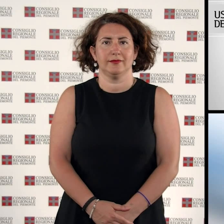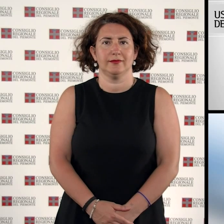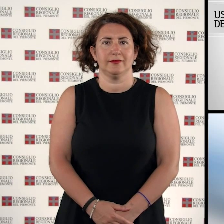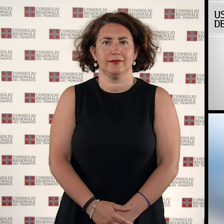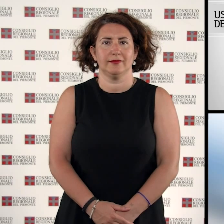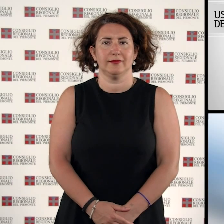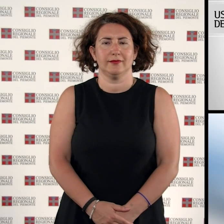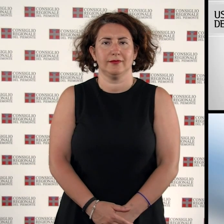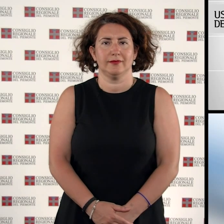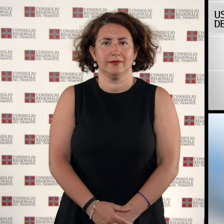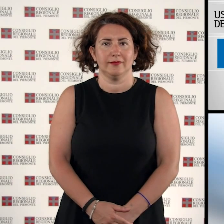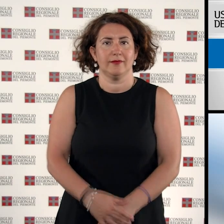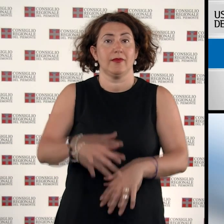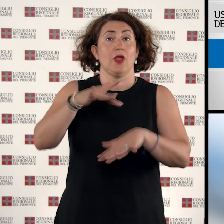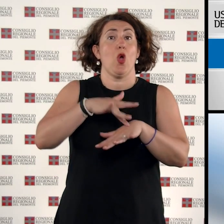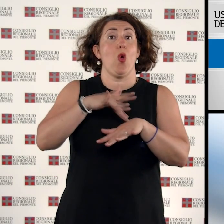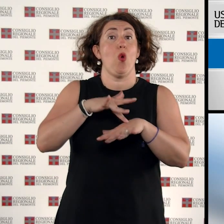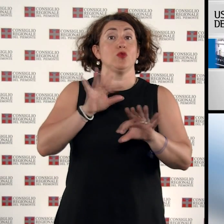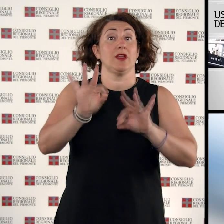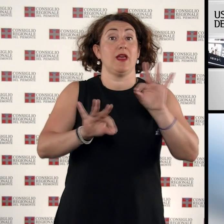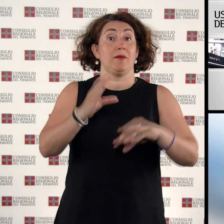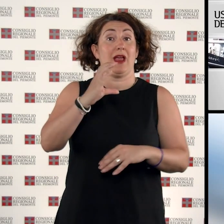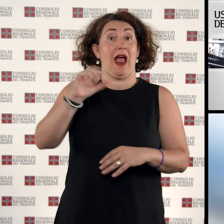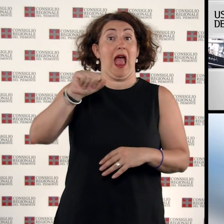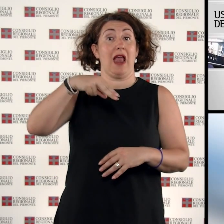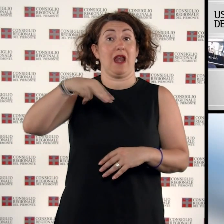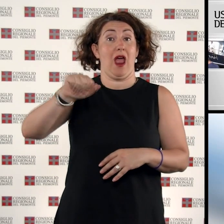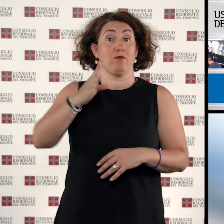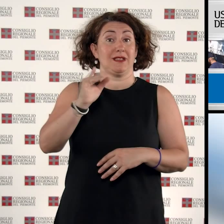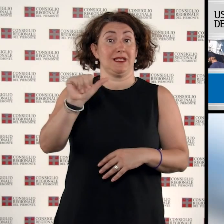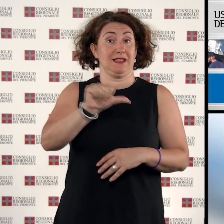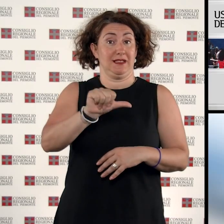per l'uso terapeutico della cannabis. Emergenza profughi.